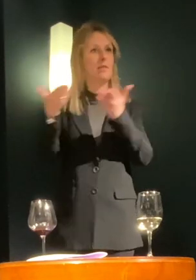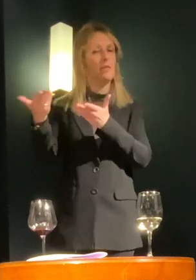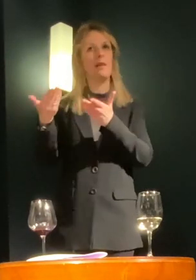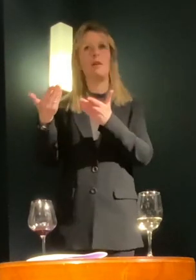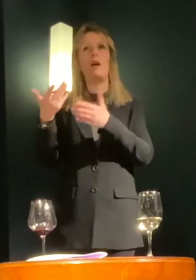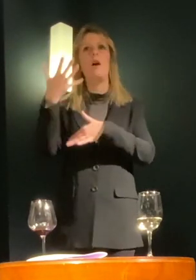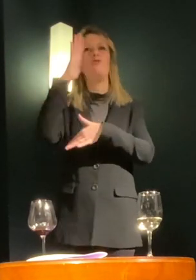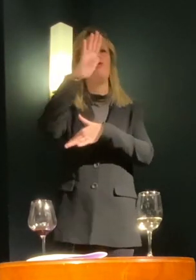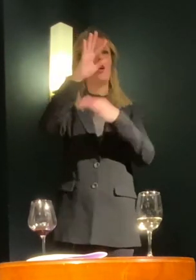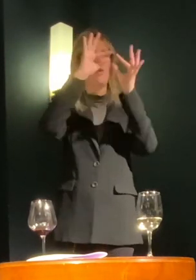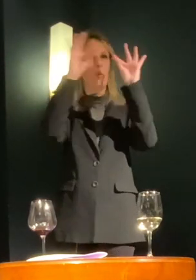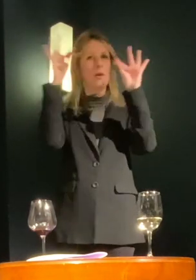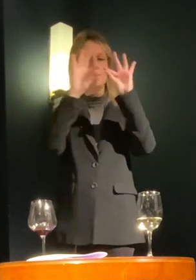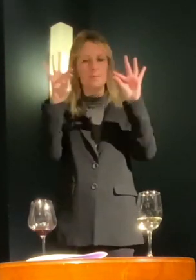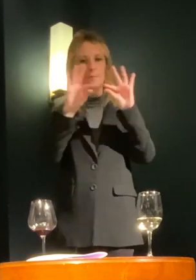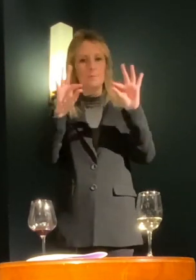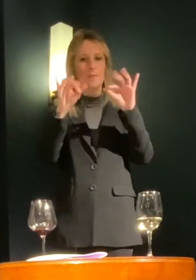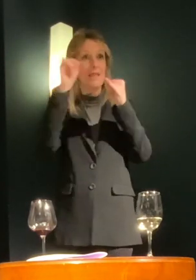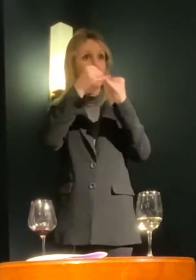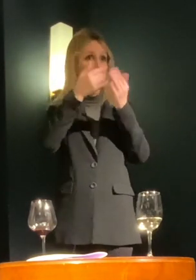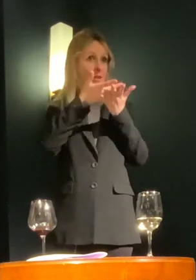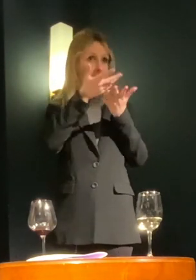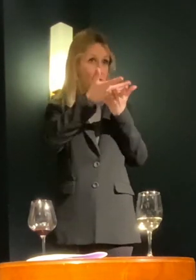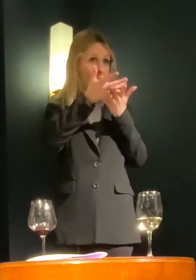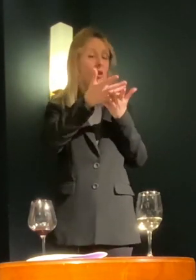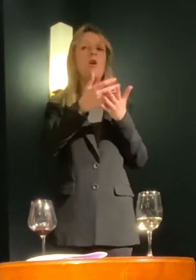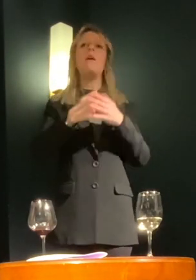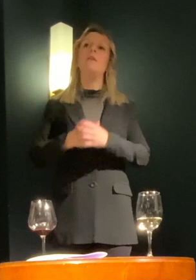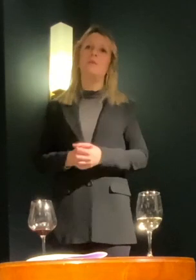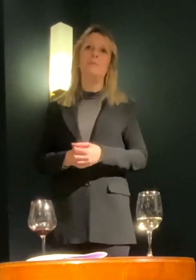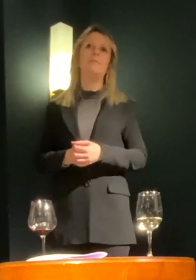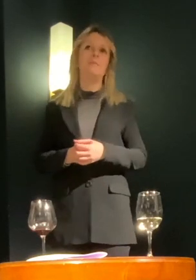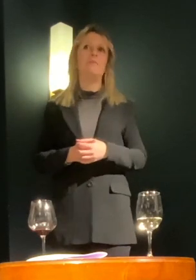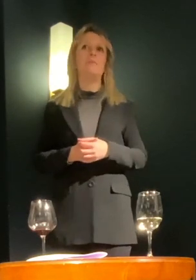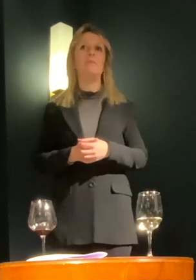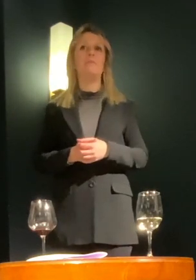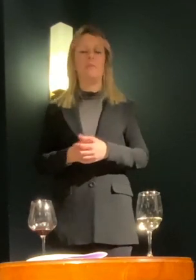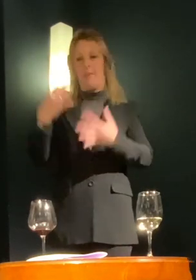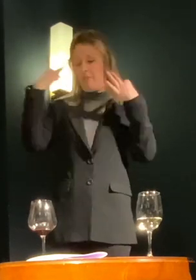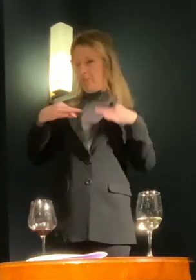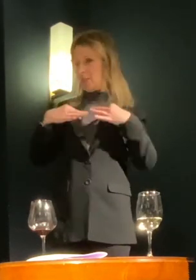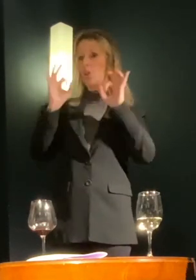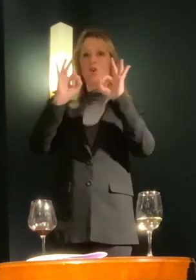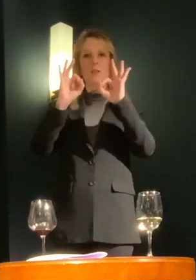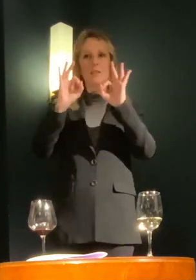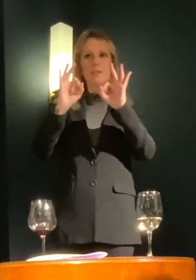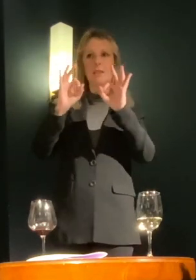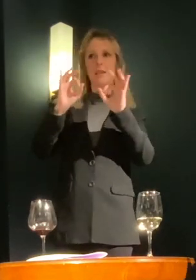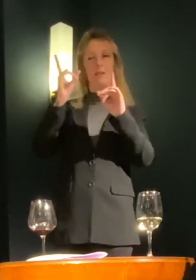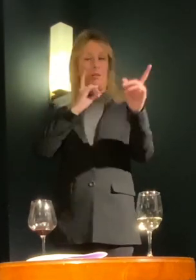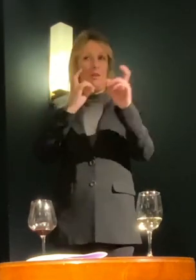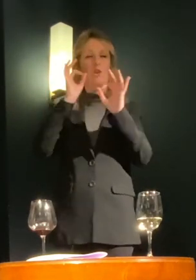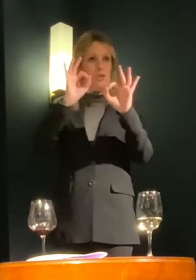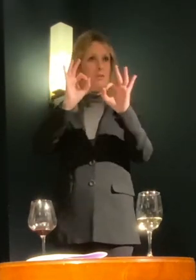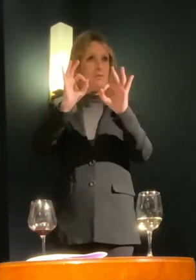di descrizione a una persona che fa così, ha la faccia furba, si veste sempre così e ha questo tic. Basta, da